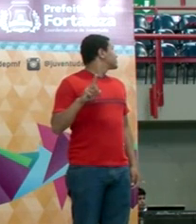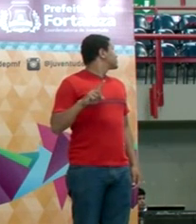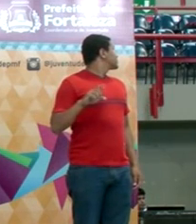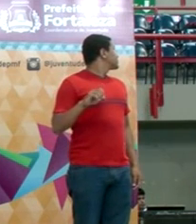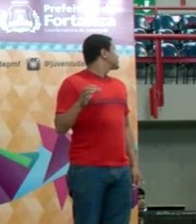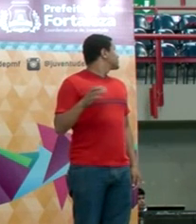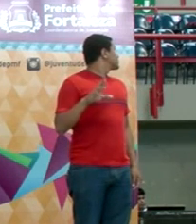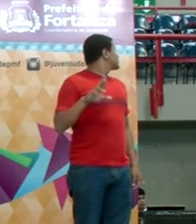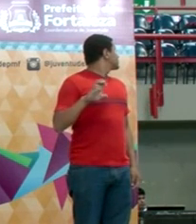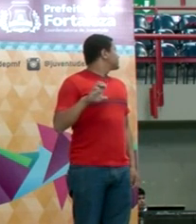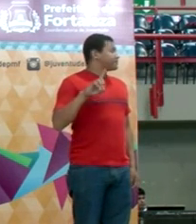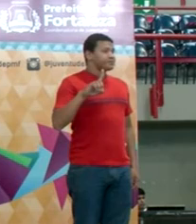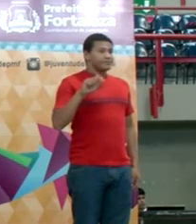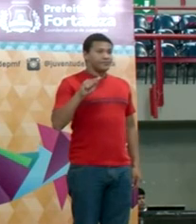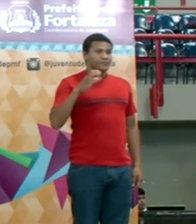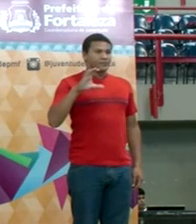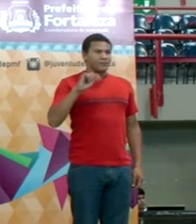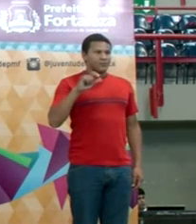e